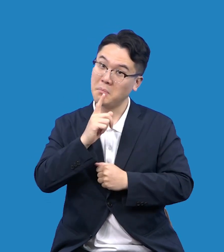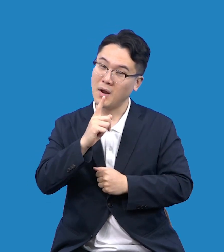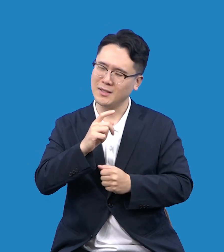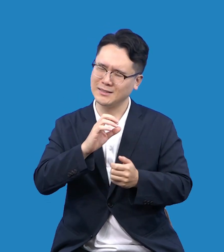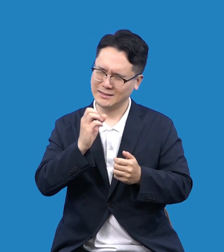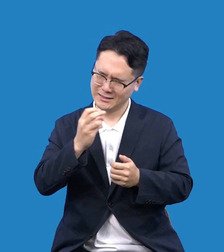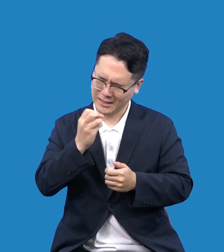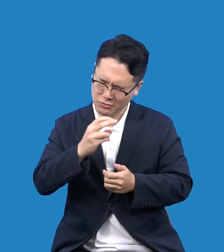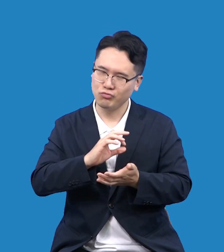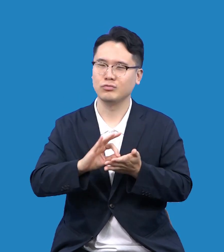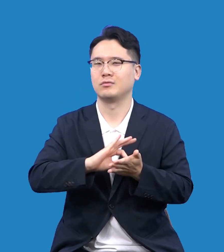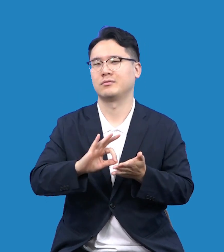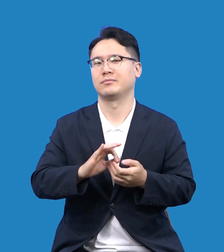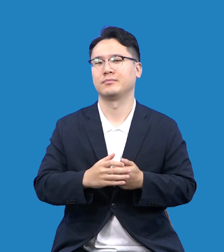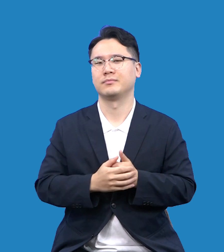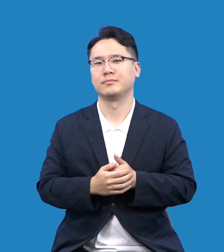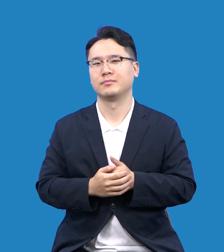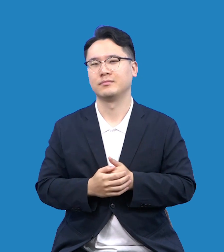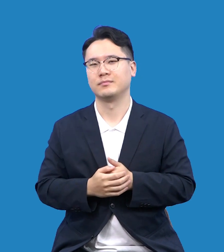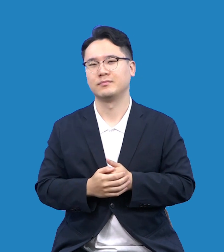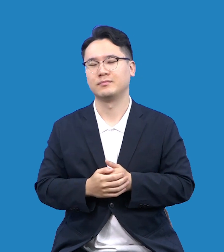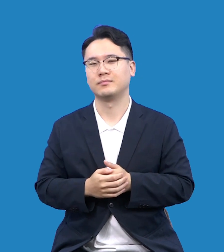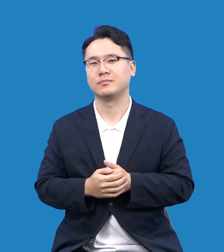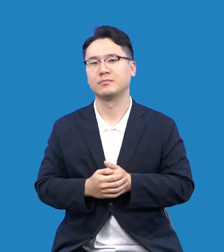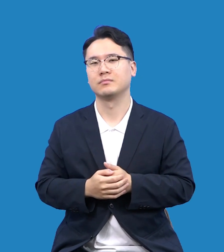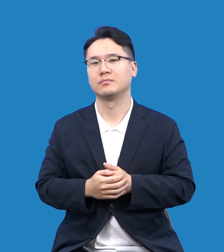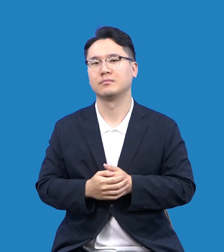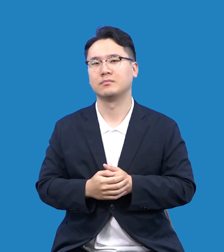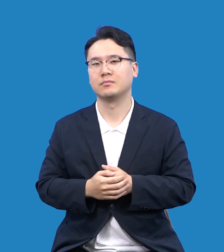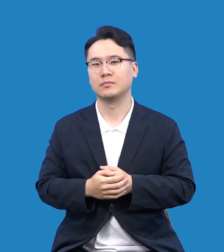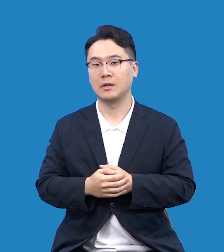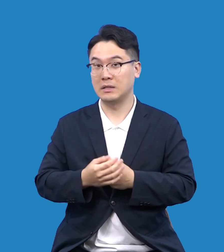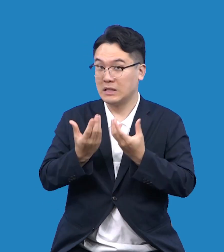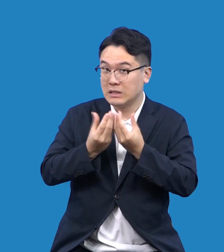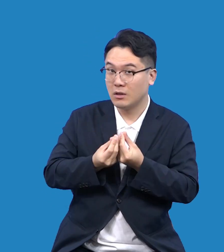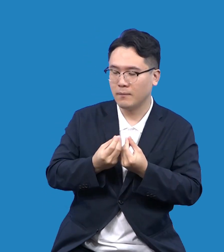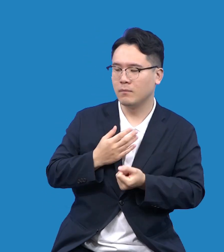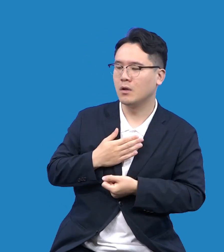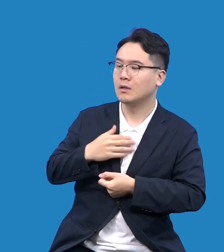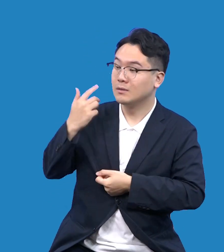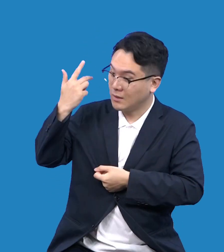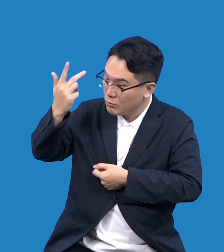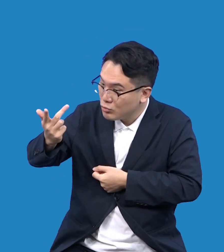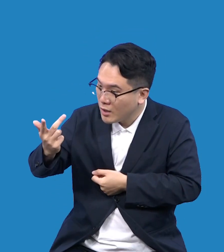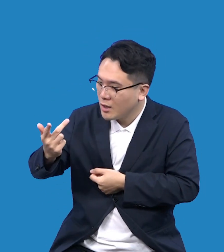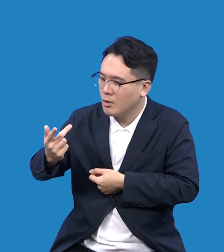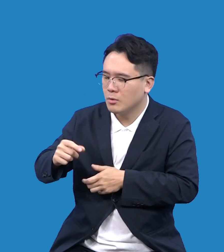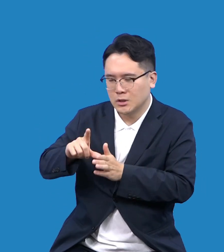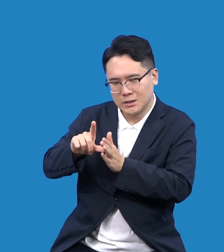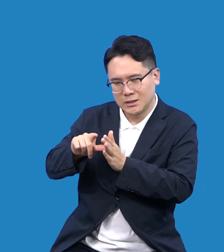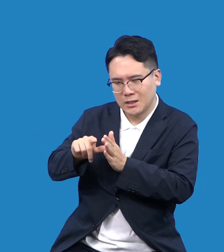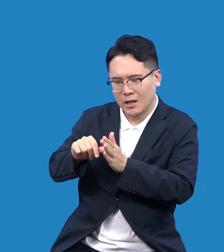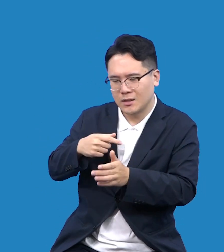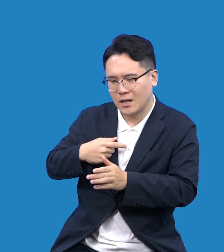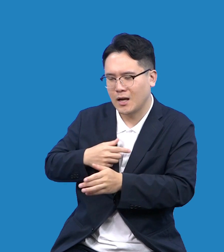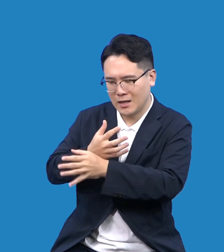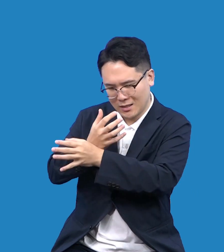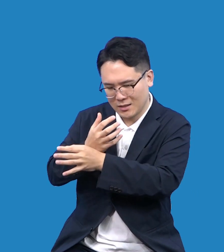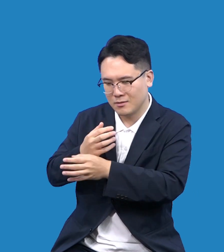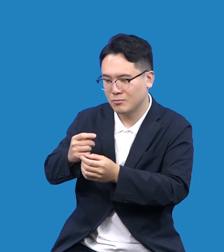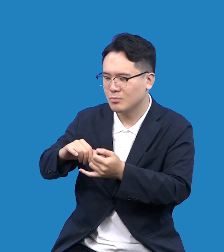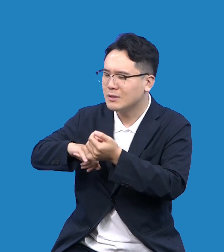가령 제가 다음 주말에 좀 시간 내주셔서 저와 같이 좀 잠깐만 제 얘기를 들어줄